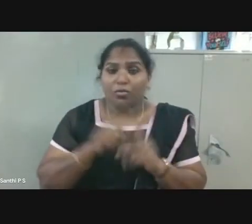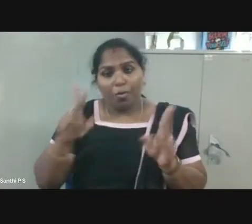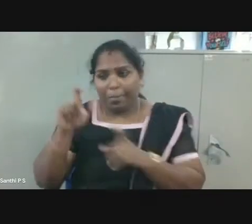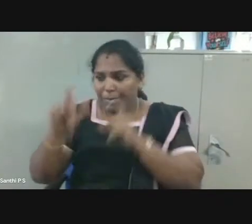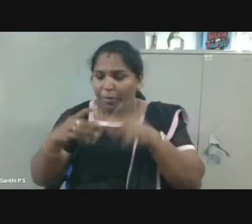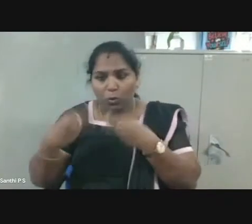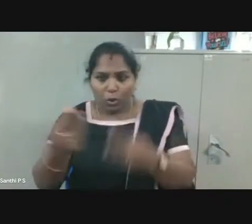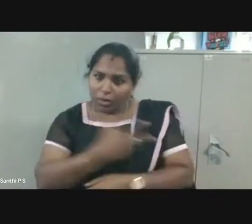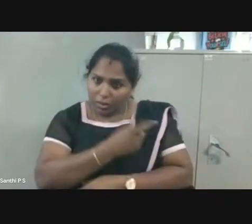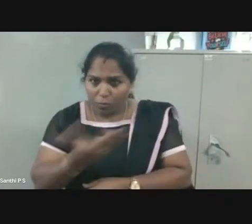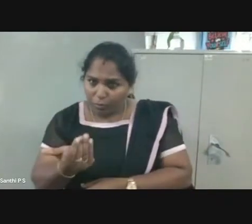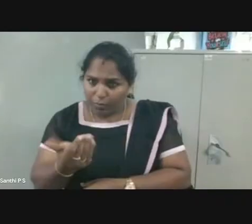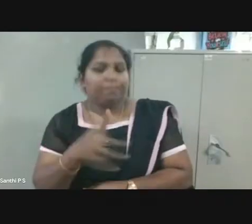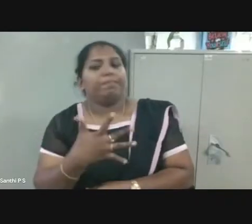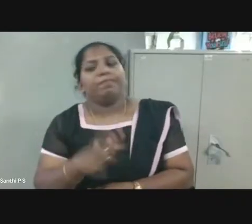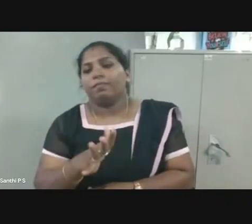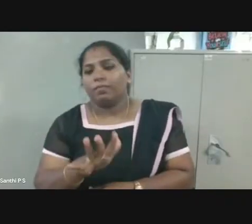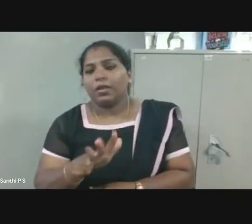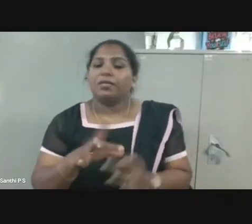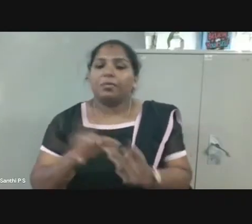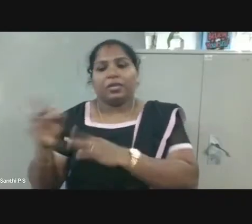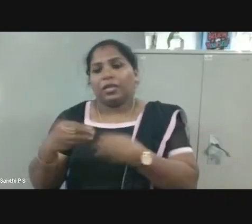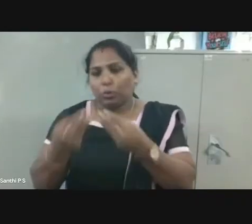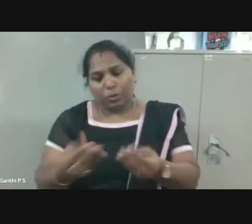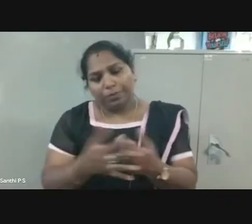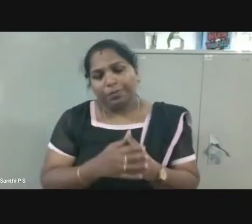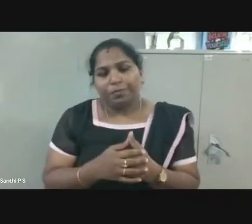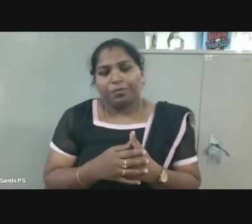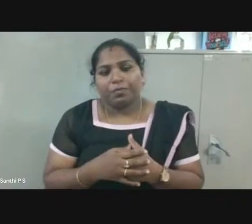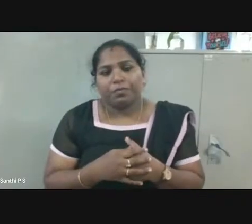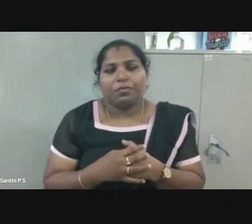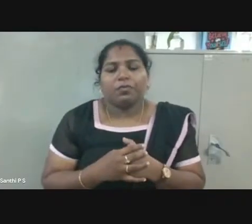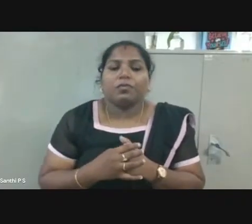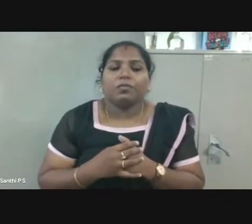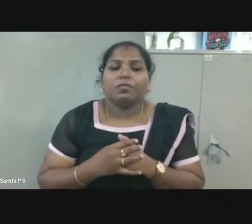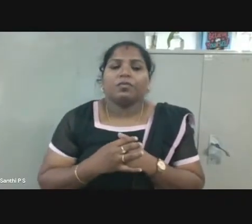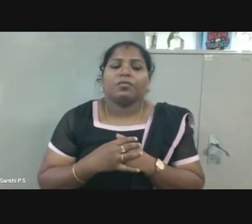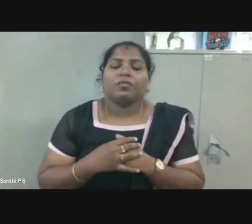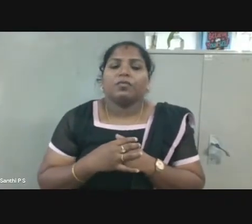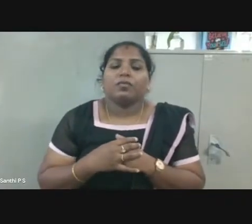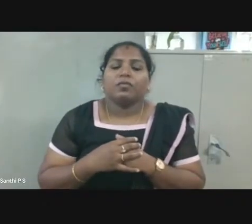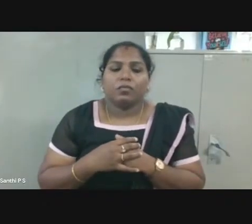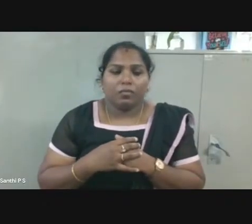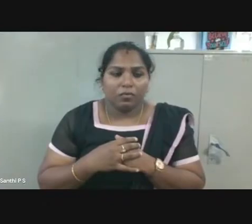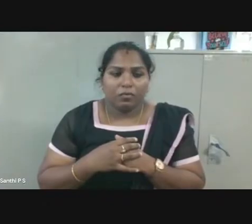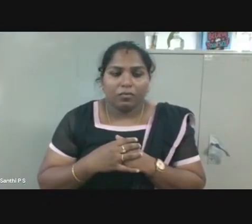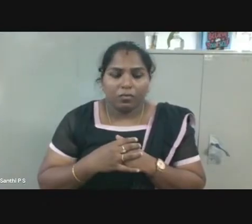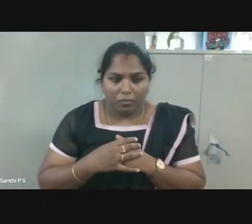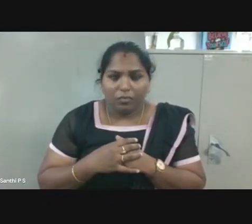വിടാവുള്ളൂ. ഇനി ഏറ്റവും പ്രധാനപ്പെട്ട ഇതും ഇതിന്റെ ഇപ്പൊ മരുന്ന് നമ്മൾ കണ്ടു, ഫിസിയോതെറാപ്പി, ഓക്യുപേഷണൽ തെറാപ്പി,